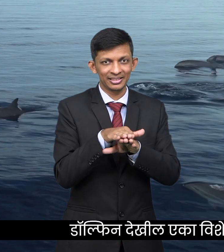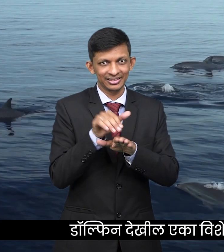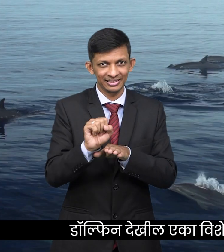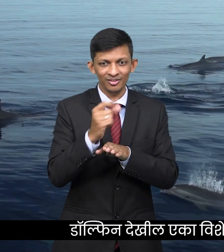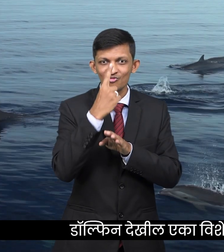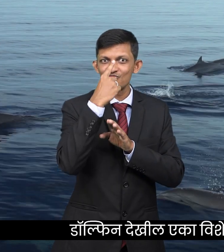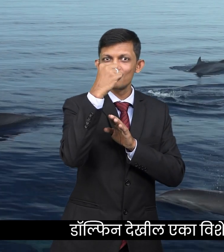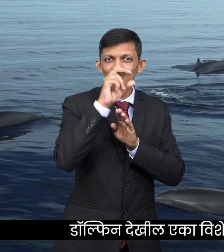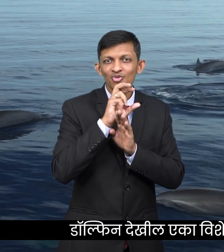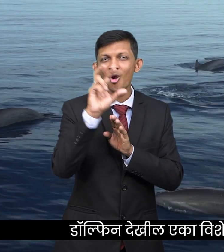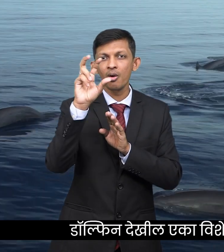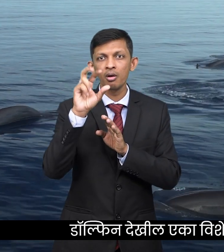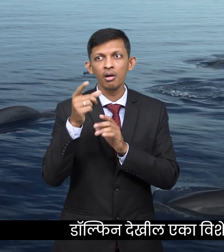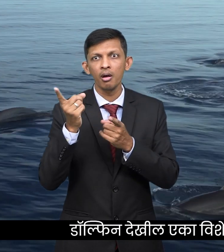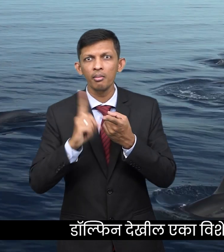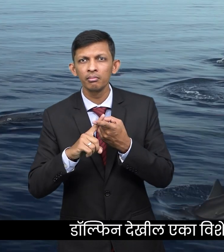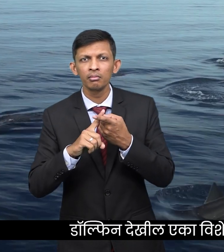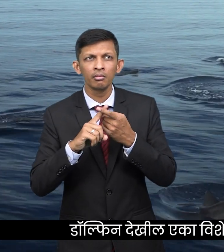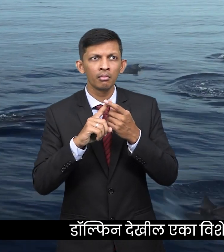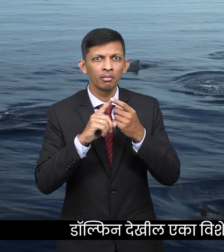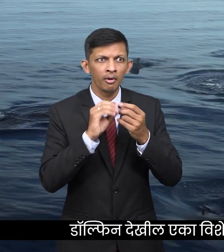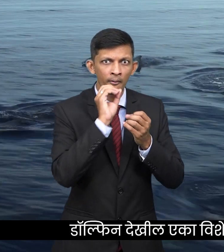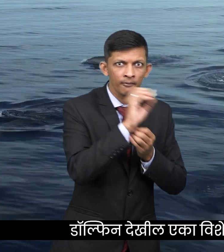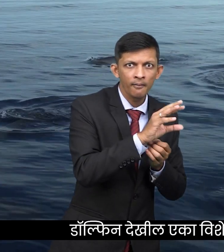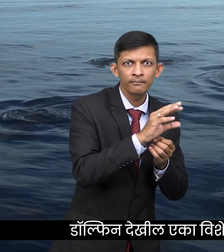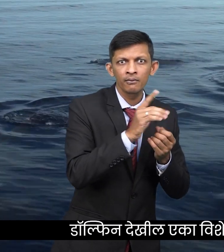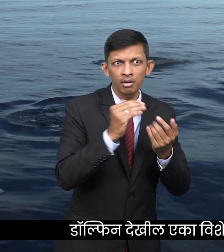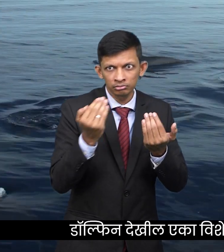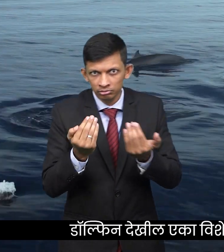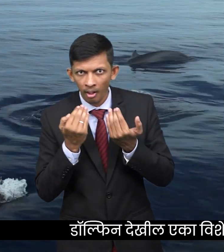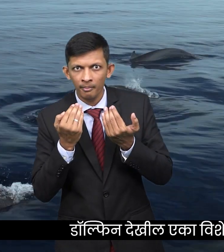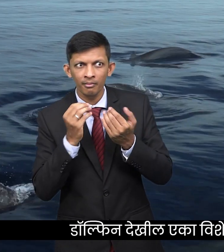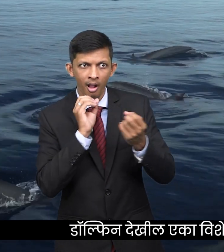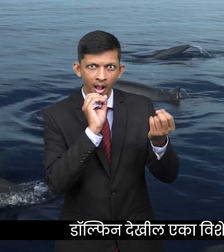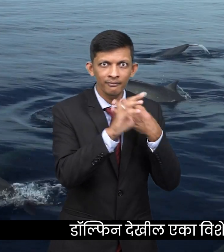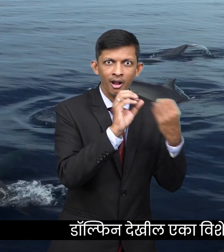डॉल्फिन देखील एका विशेष भाषेचा वापर